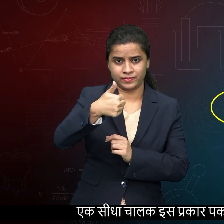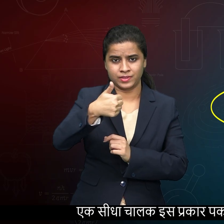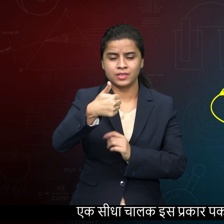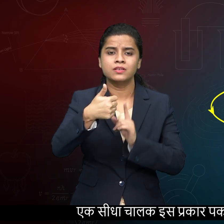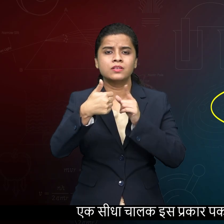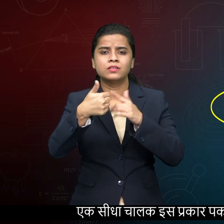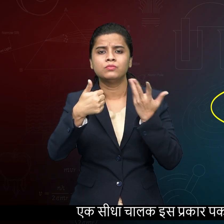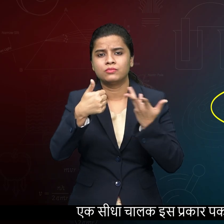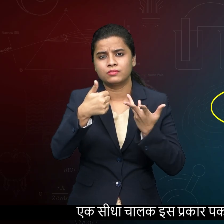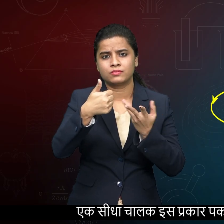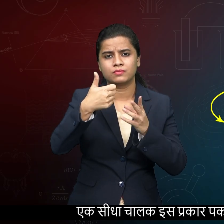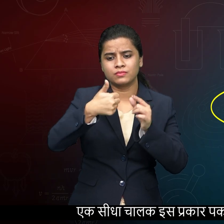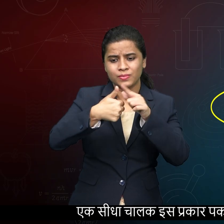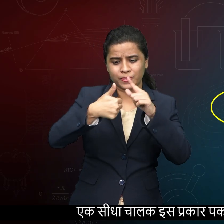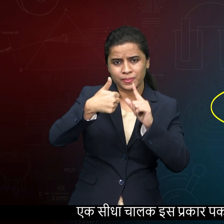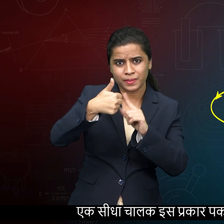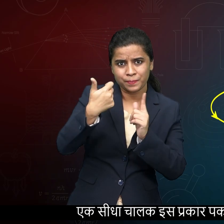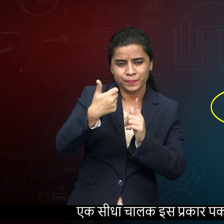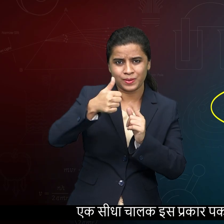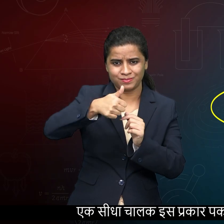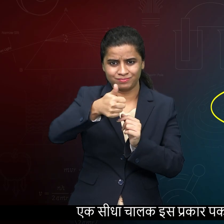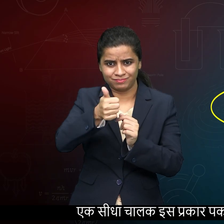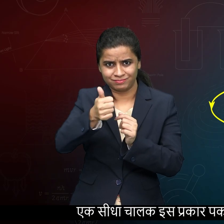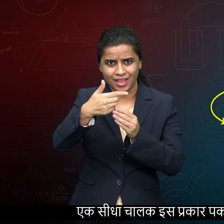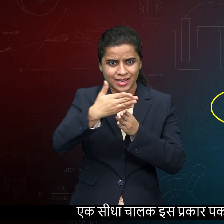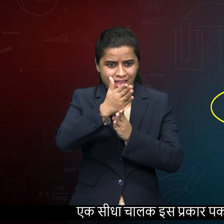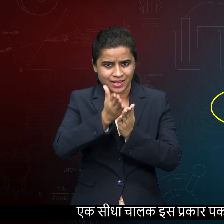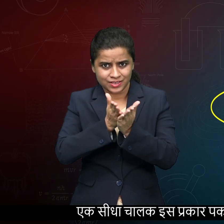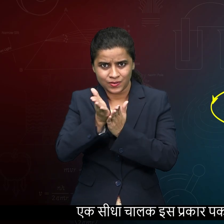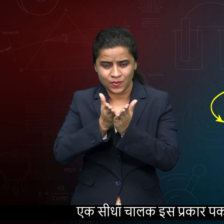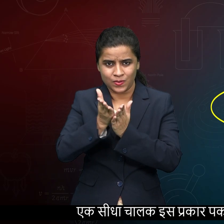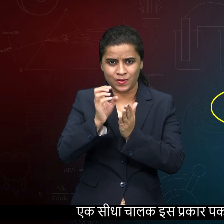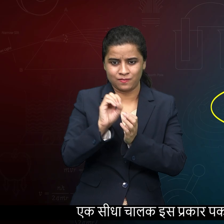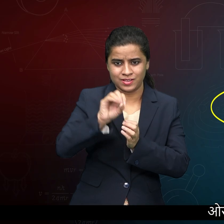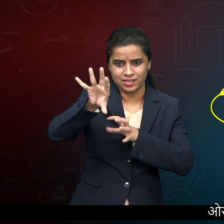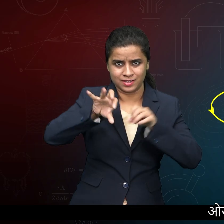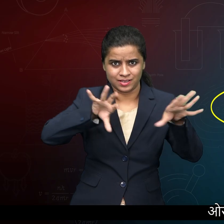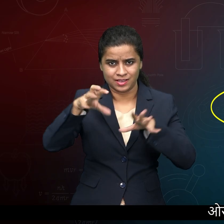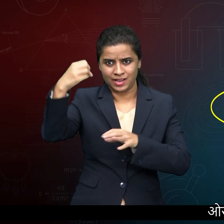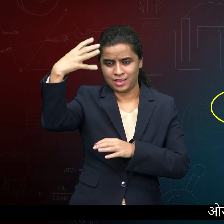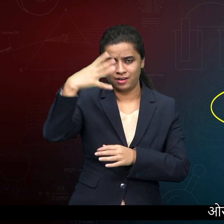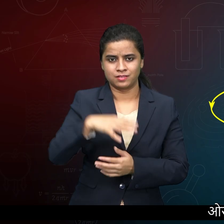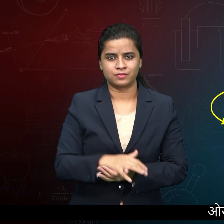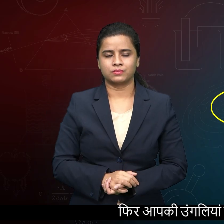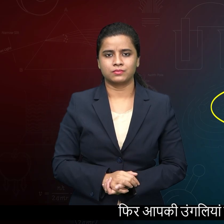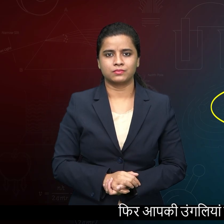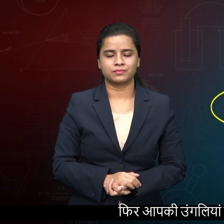इस प्रकार पकड़े हुए हैं कि अंगूठा विद्युत धारा की दिशा की ओर संकेत करता है। फिर